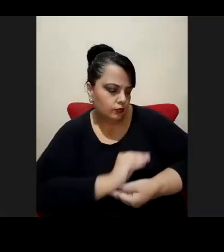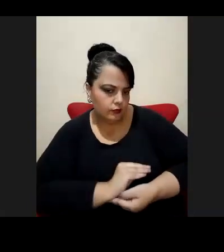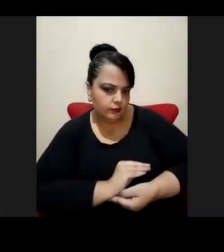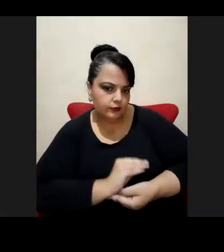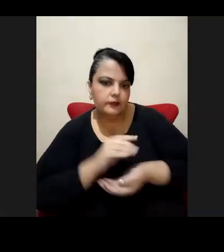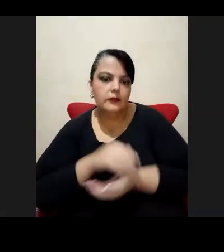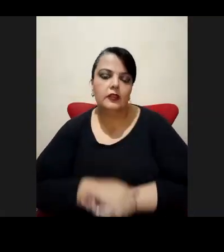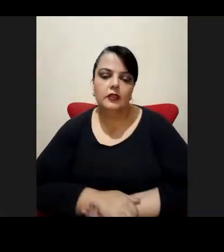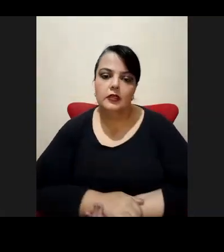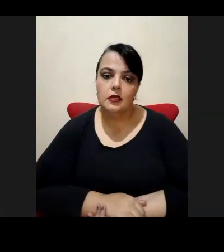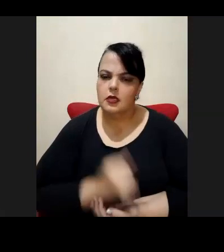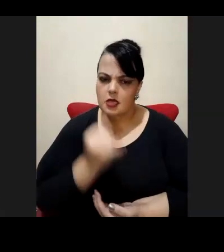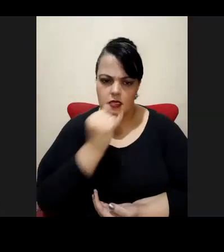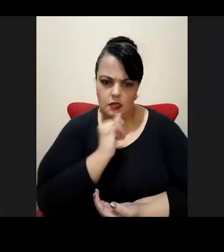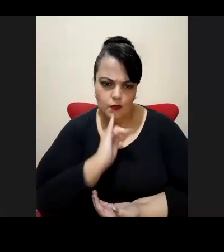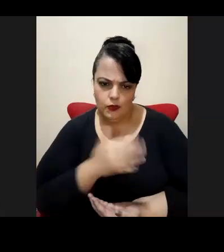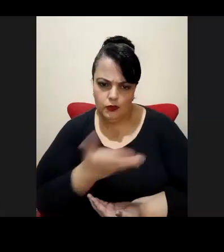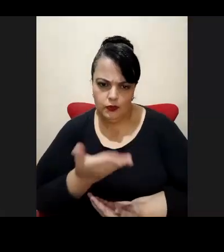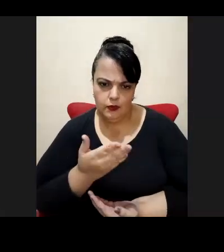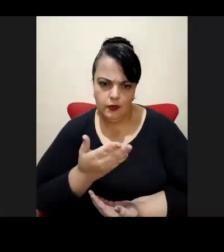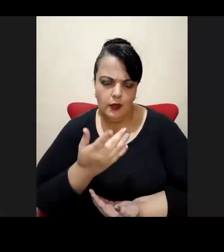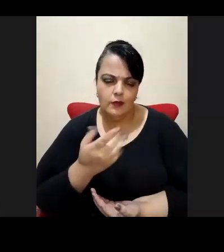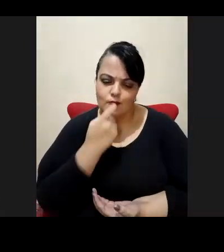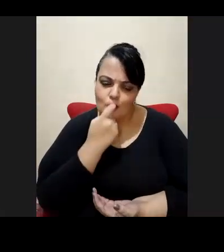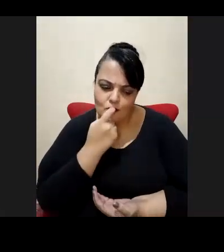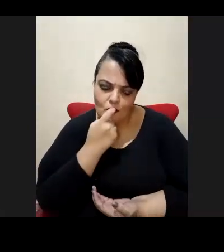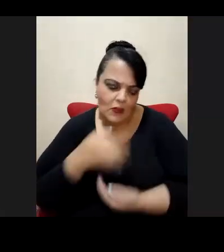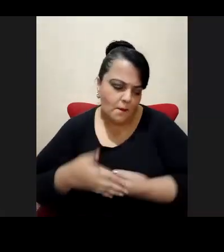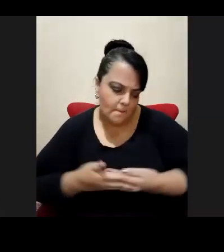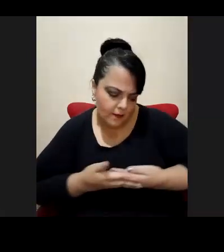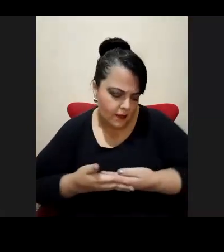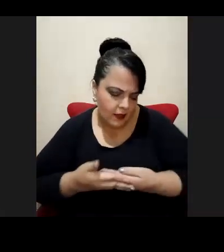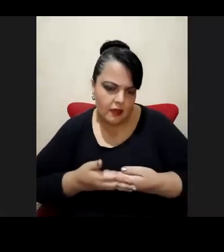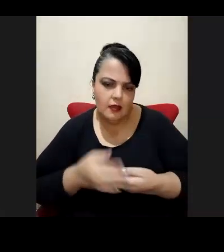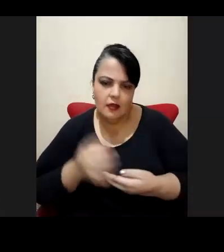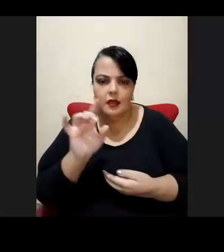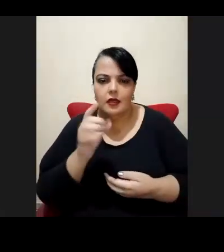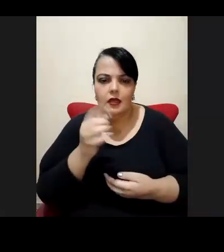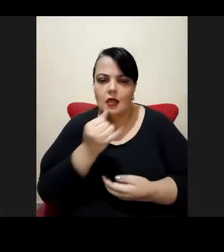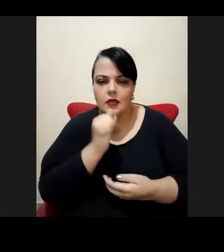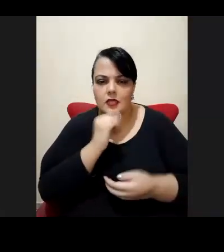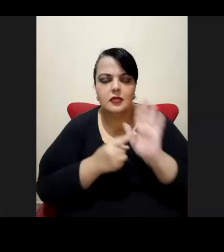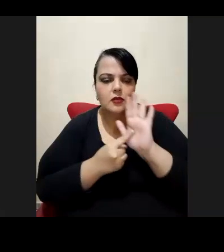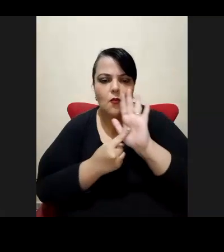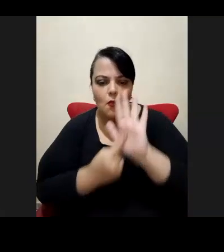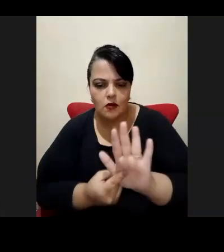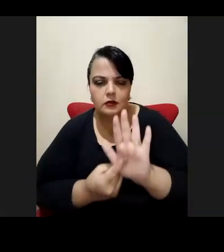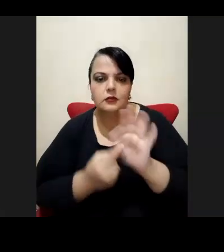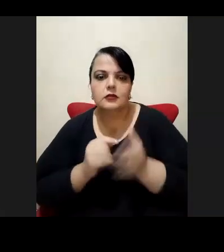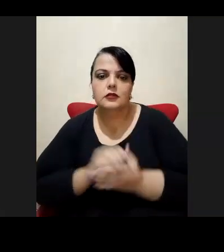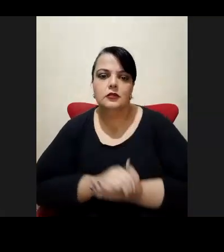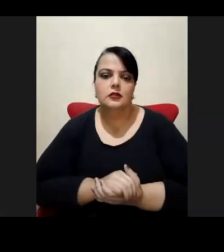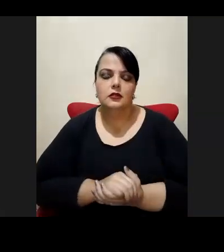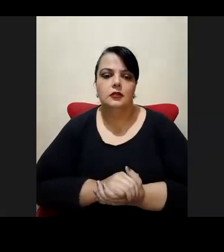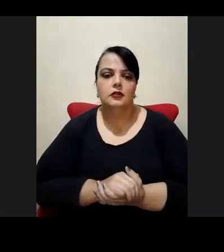Esse exemplo, né, do bebê, eu acho que é simbólico, né, é uma representação do que a gente